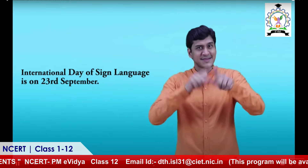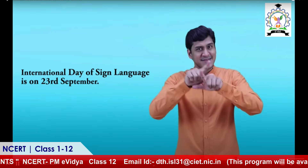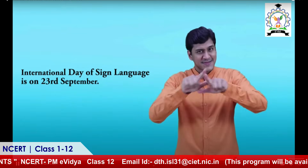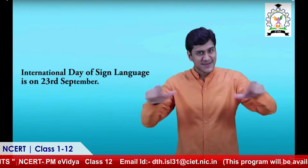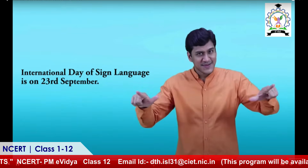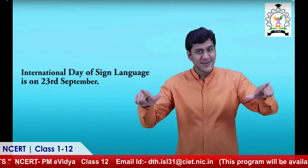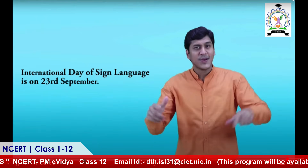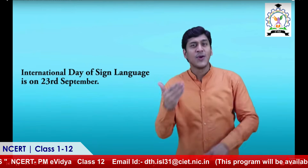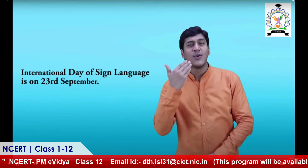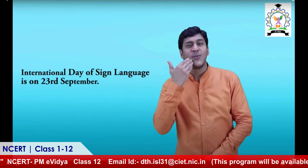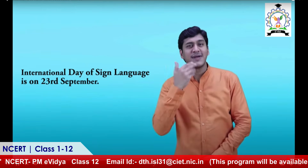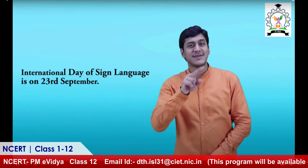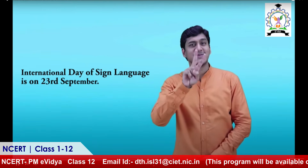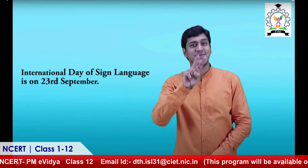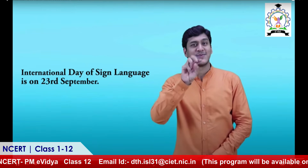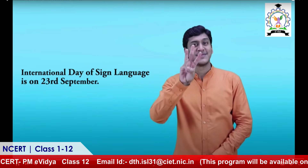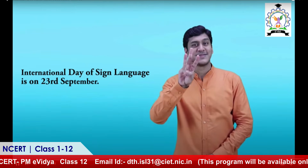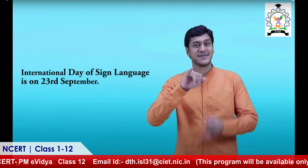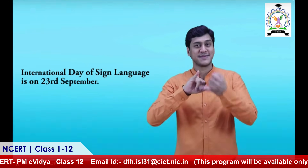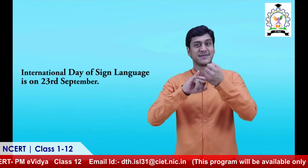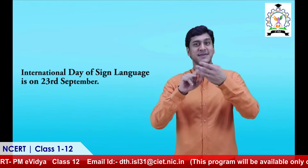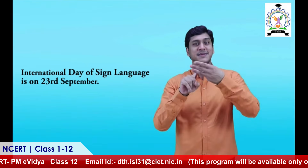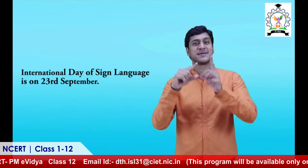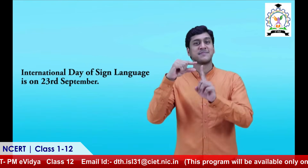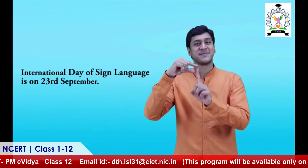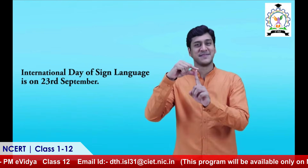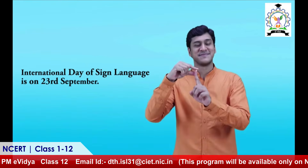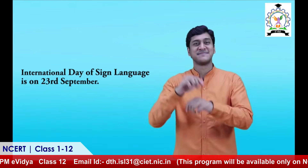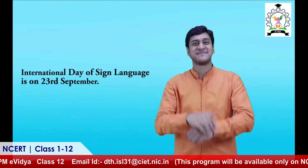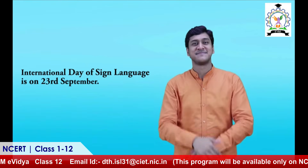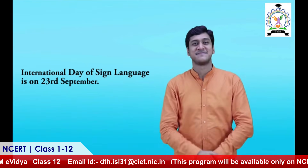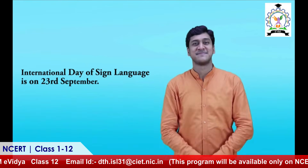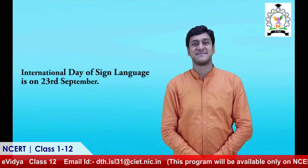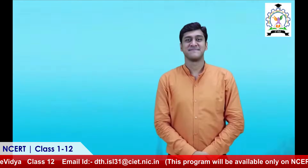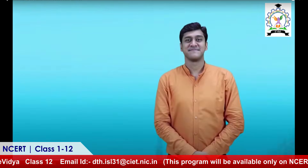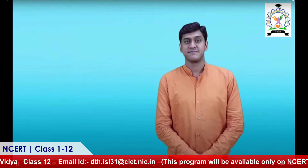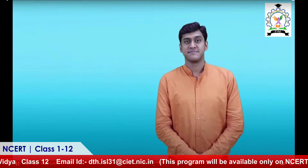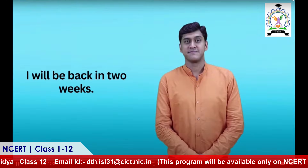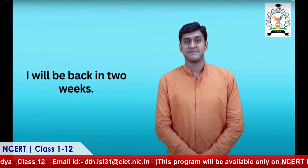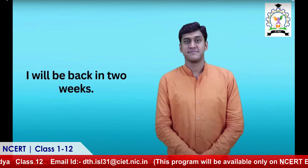सांकेतिक भाषा का अंतर्राष्ट्रीय दिवस 23 सितंबर को मनाया जाता है।